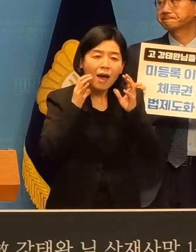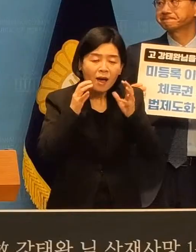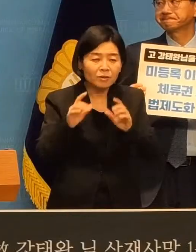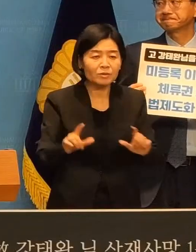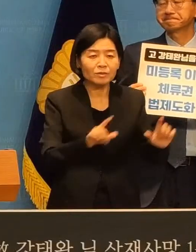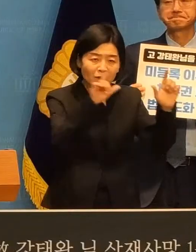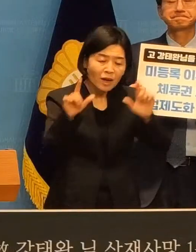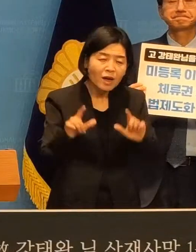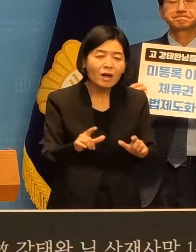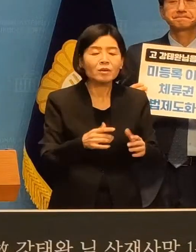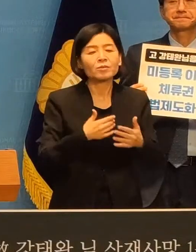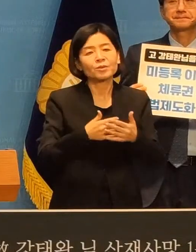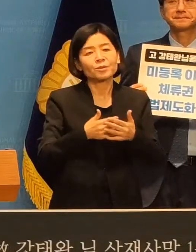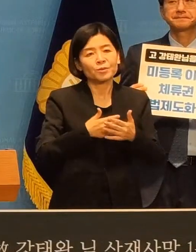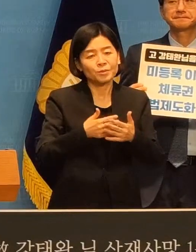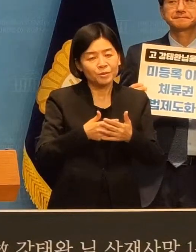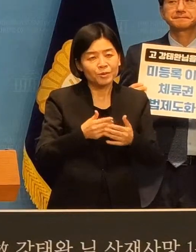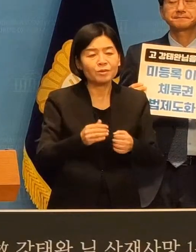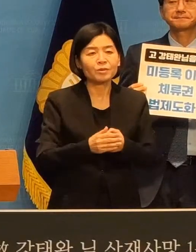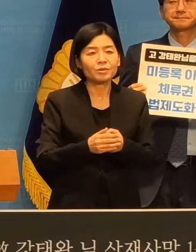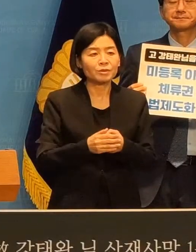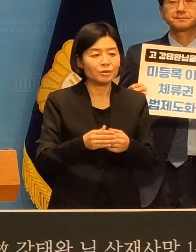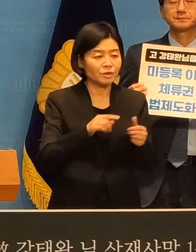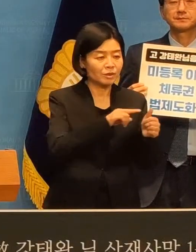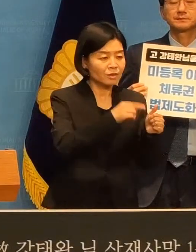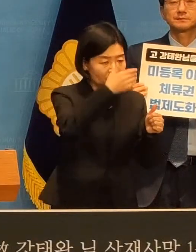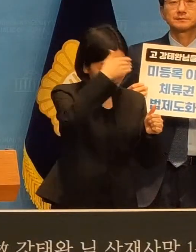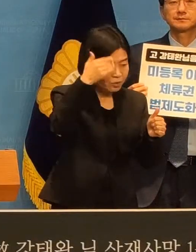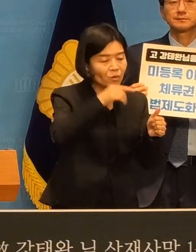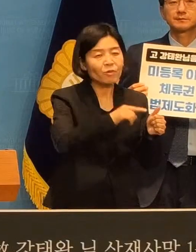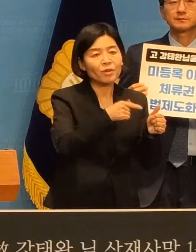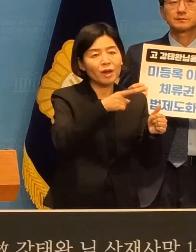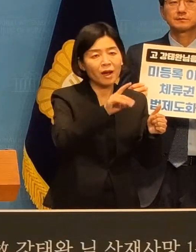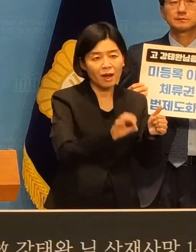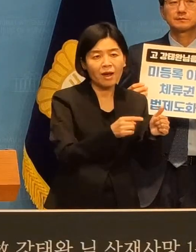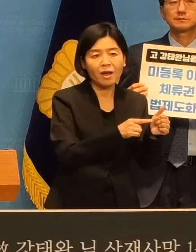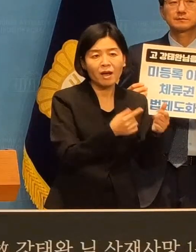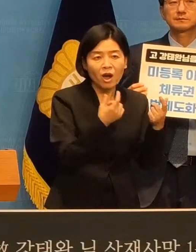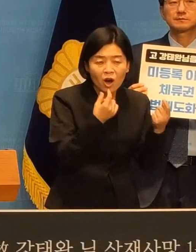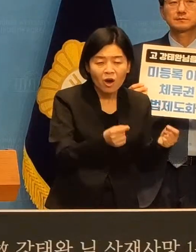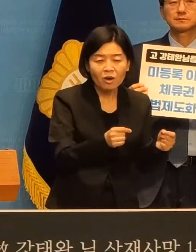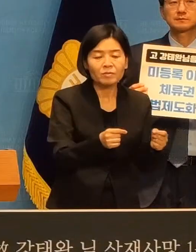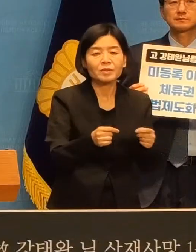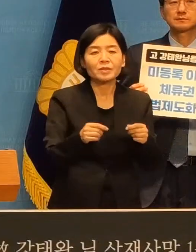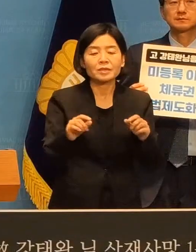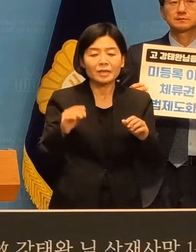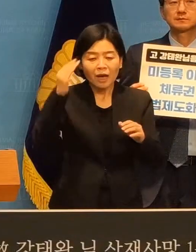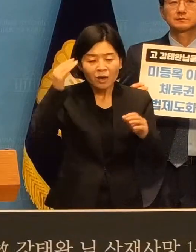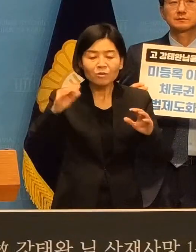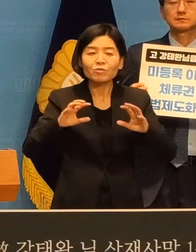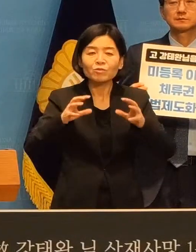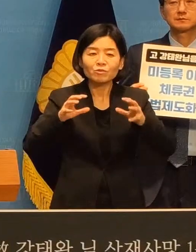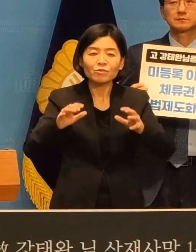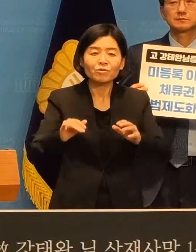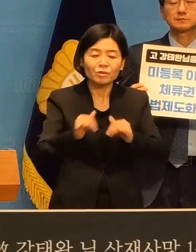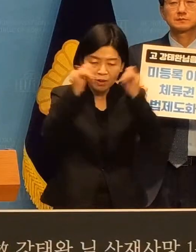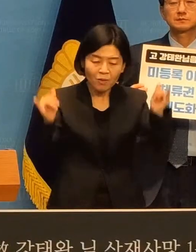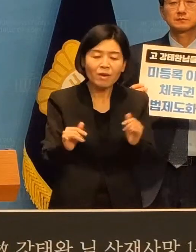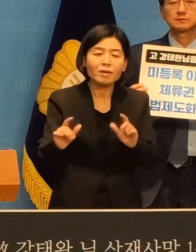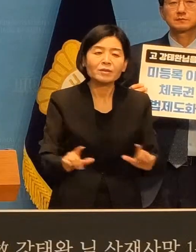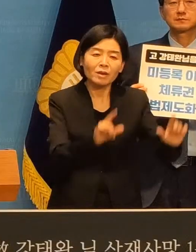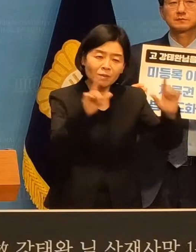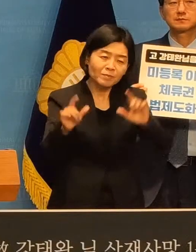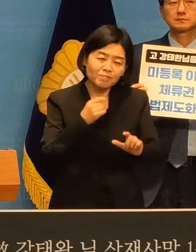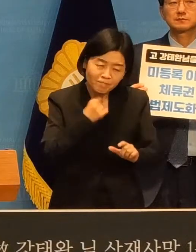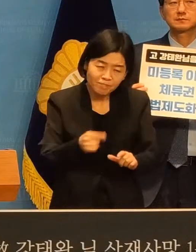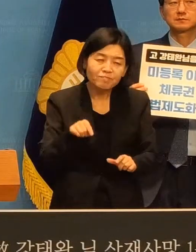있다. 청년 강태환처럼 이 땅에서 꿈을 키우며 살아가고자 하는 이주아동들이 안정적으로 거주할